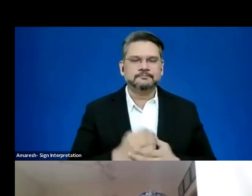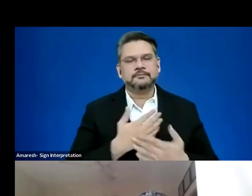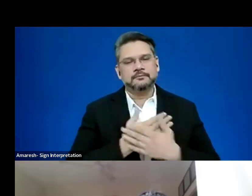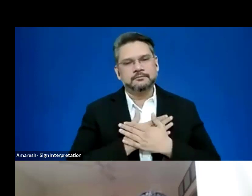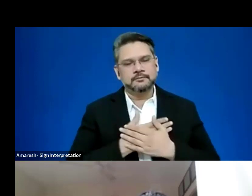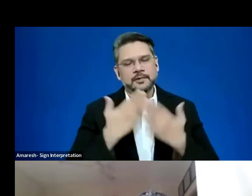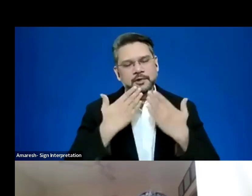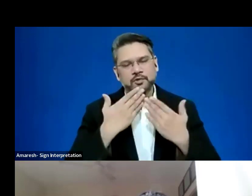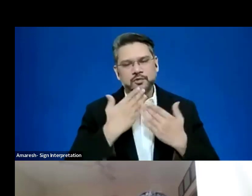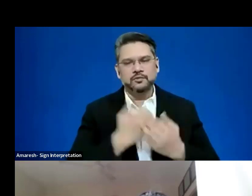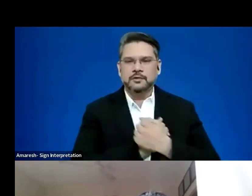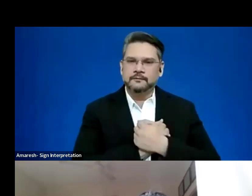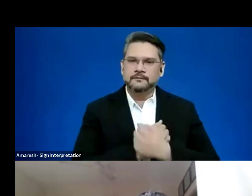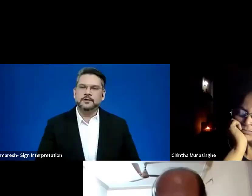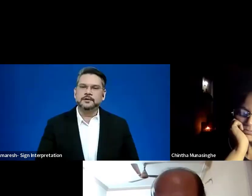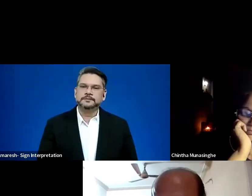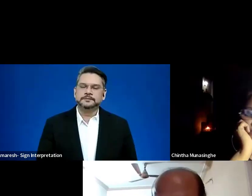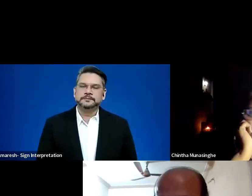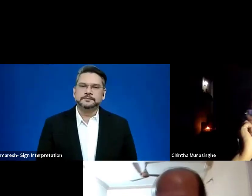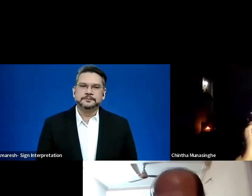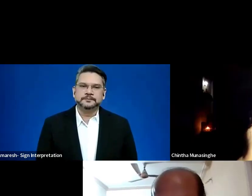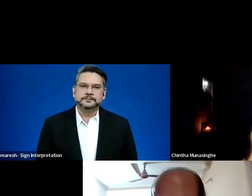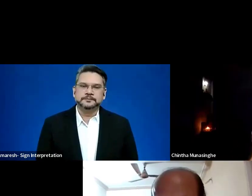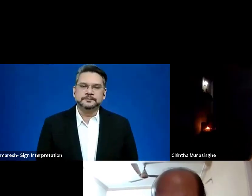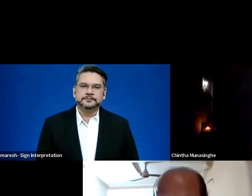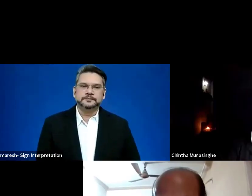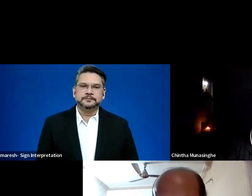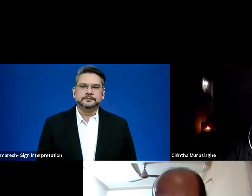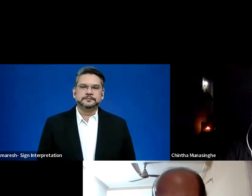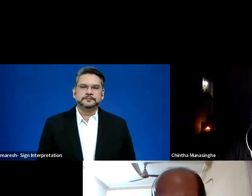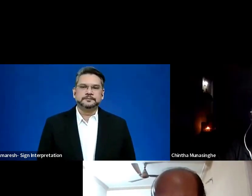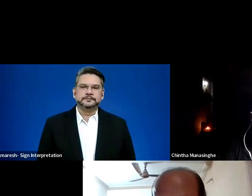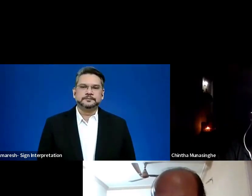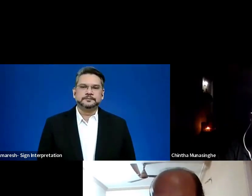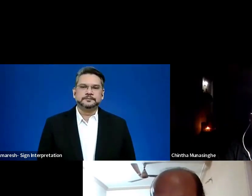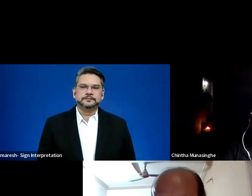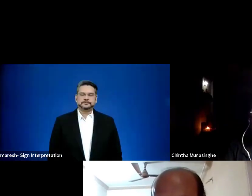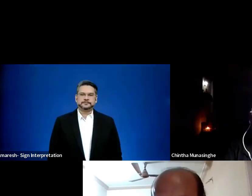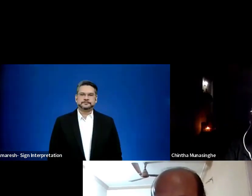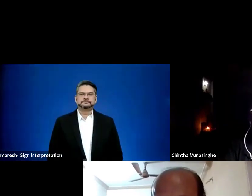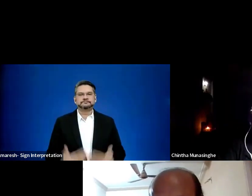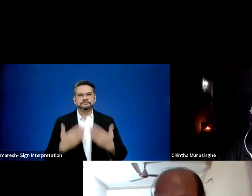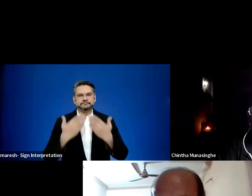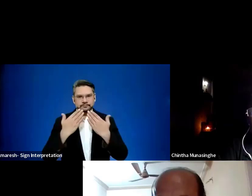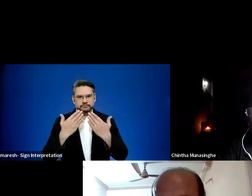位，谢谢，感谢你做的，为我们做的一切。